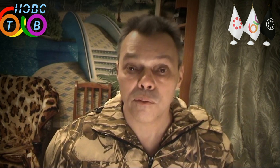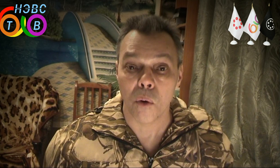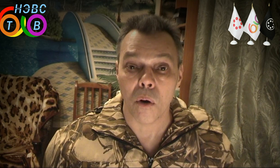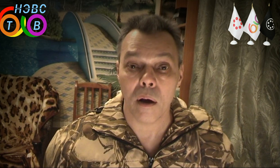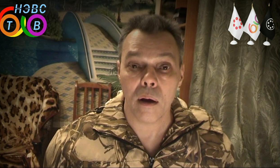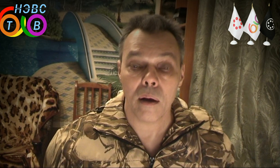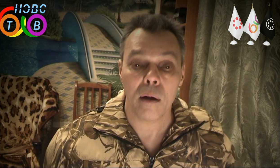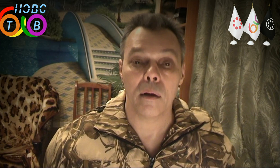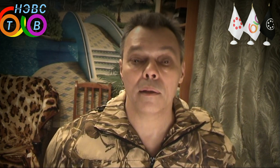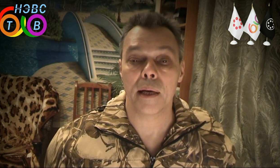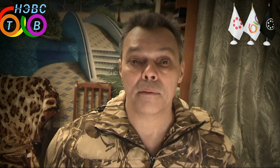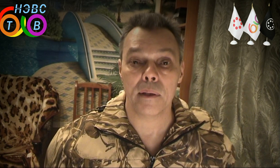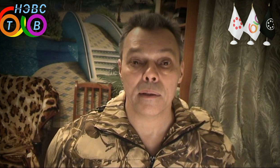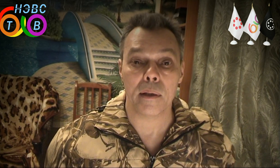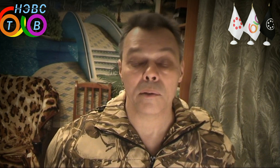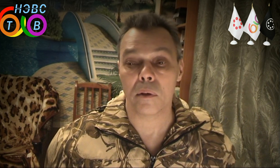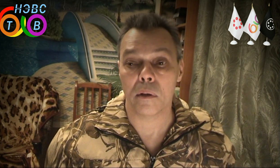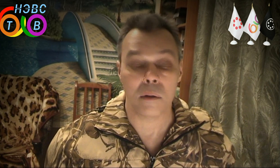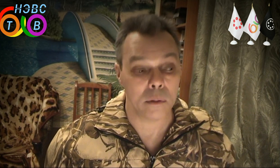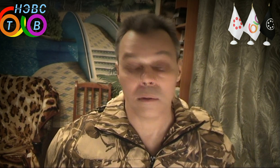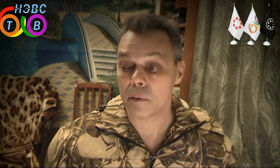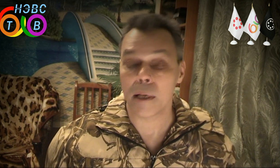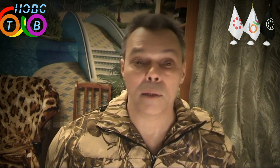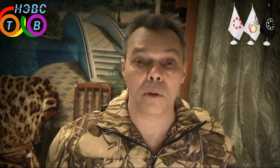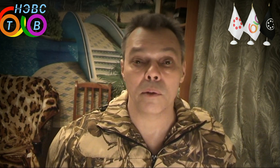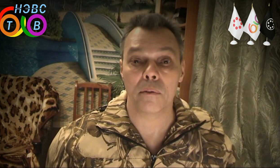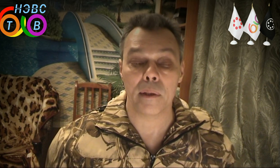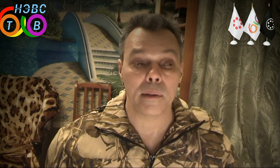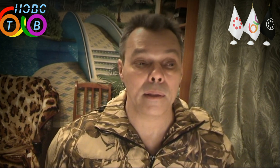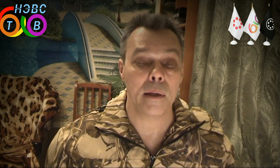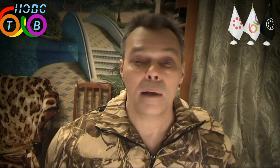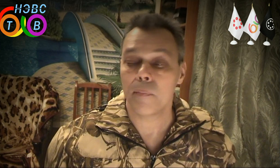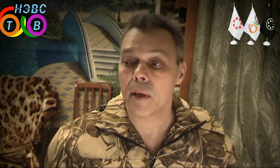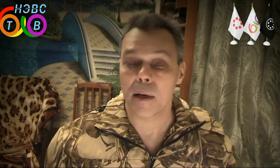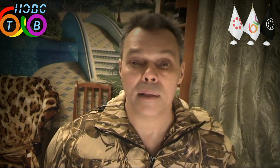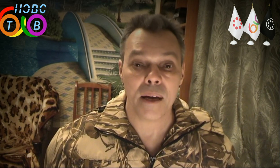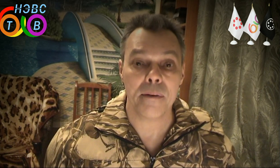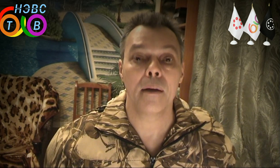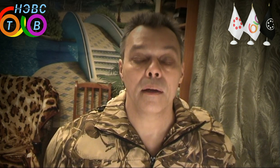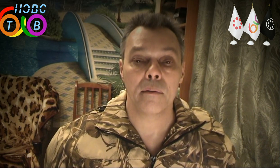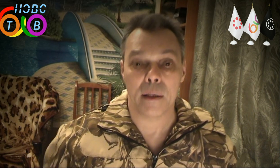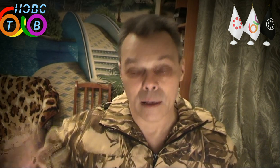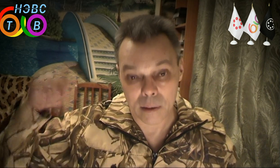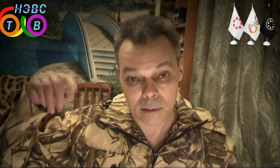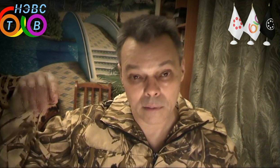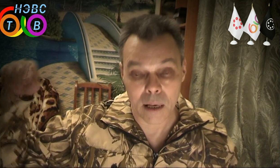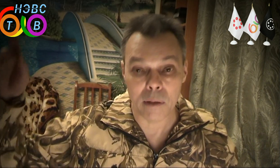rnf.info, сайт Велини, сайт, который ведет Велини, да, rnf, v как W,